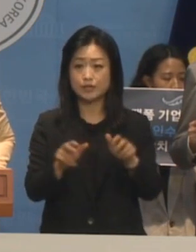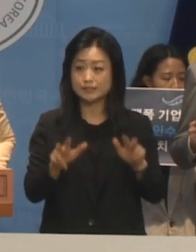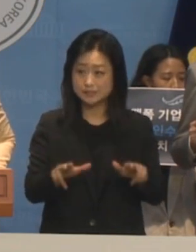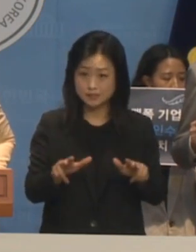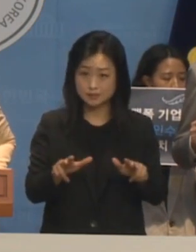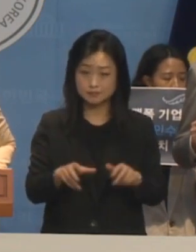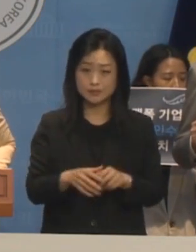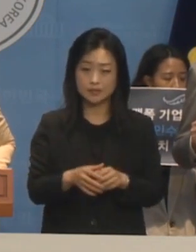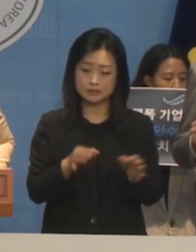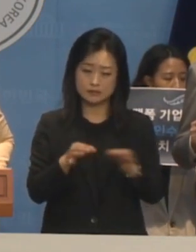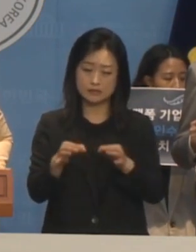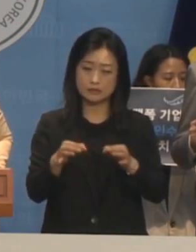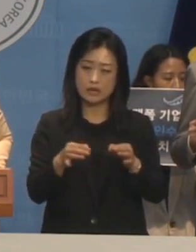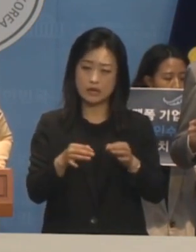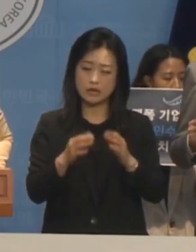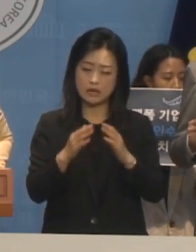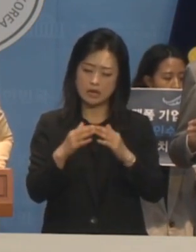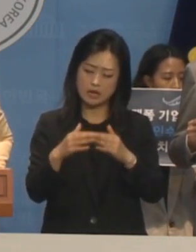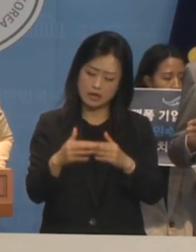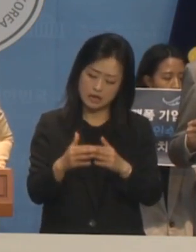순간에도 폐점하고 있는